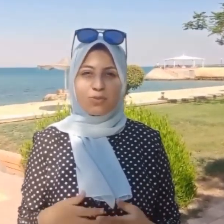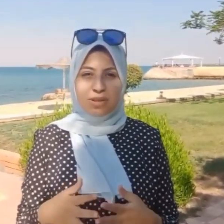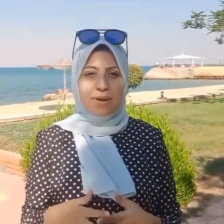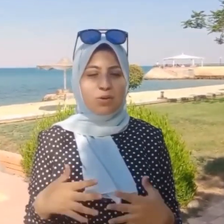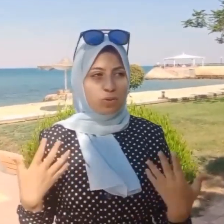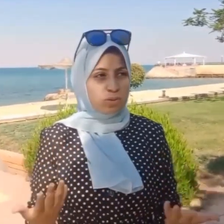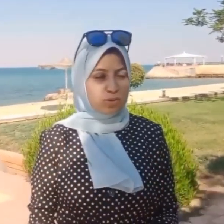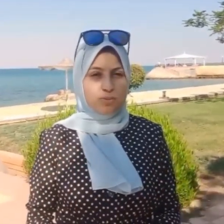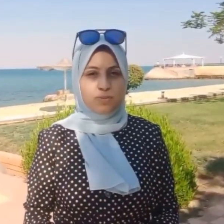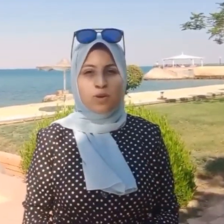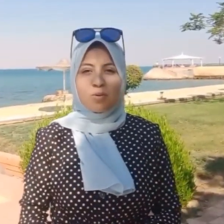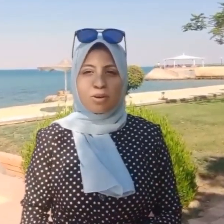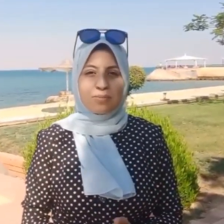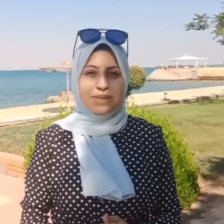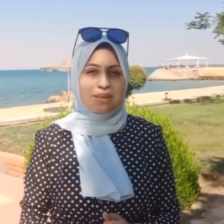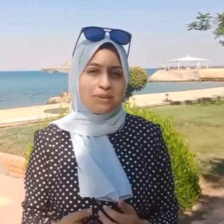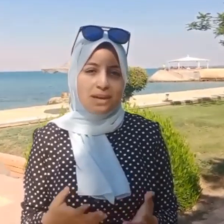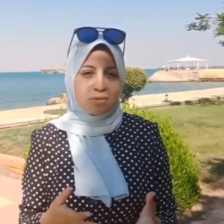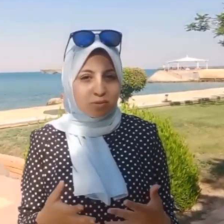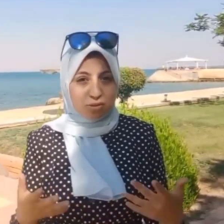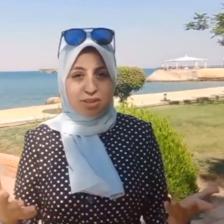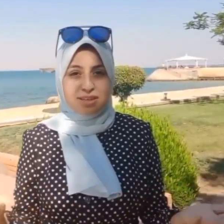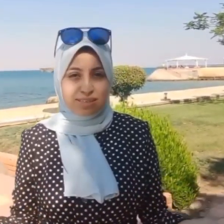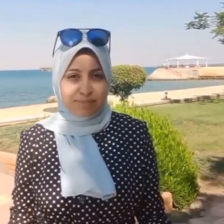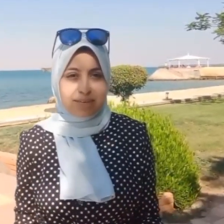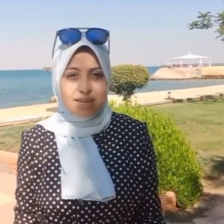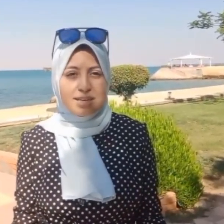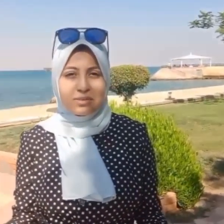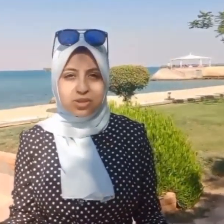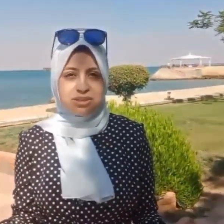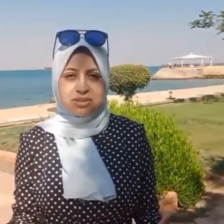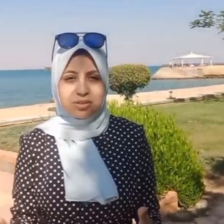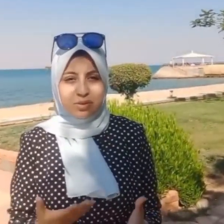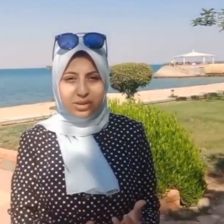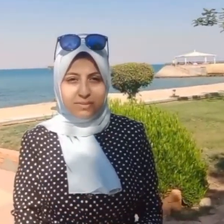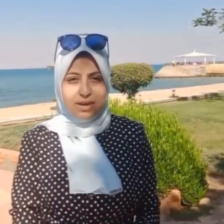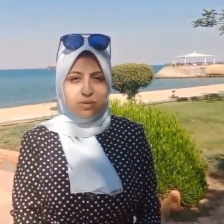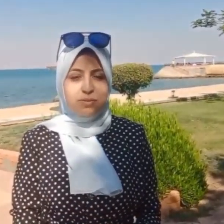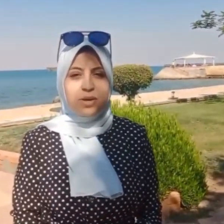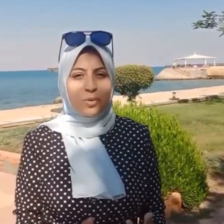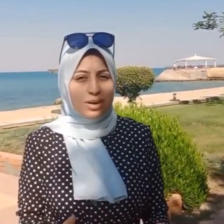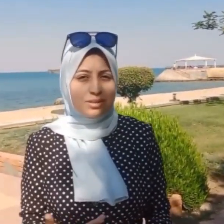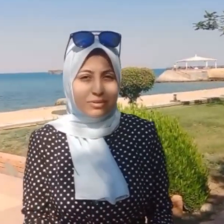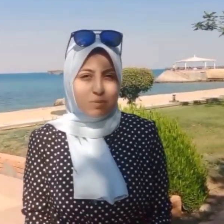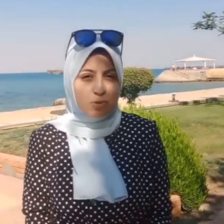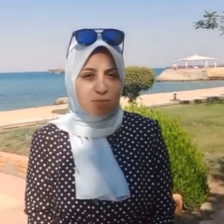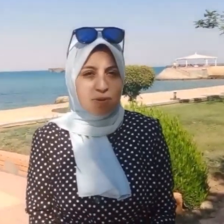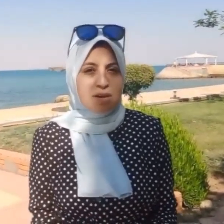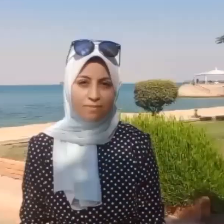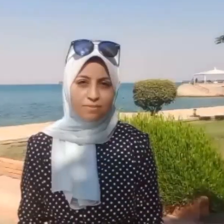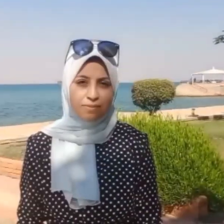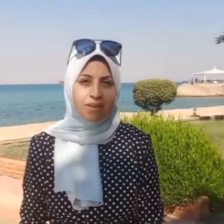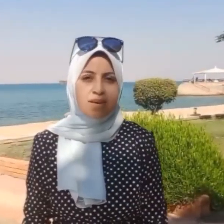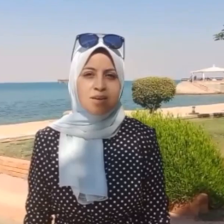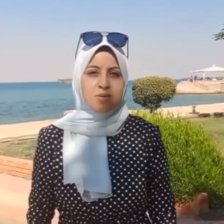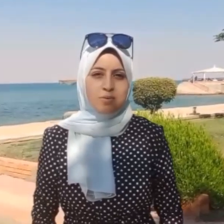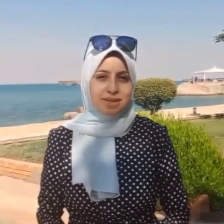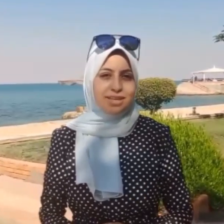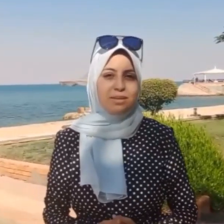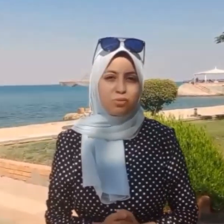مجتمع كله صم، رغم إنك بكامل قدراتك السمعية أنت مش قادر تتواصل معاهم ولا تفهمهم. وبكده